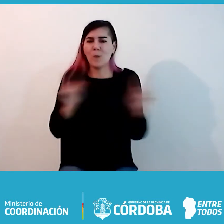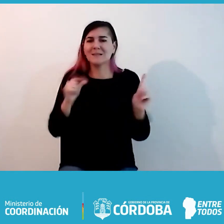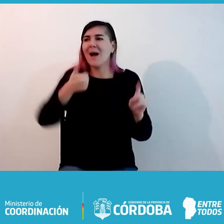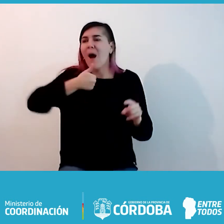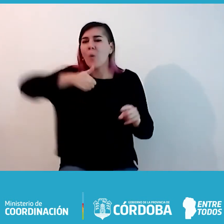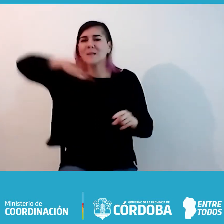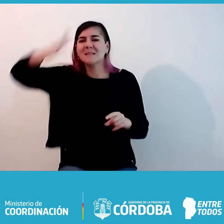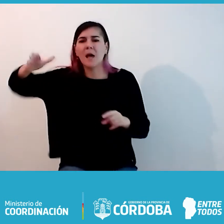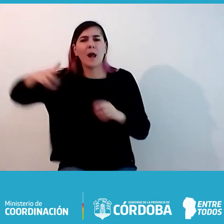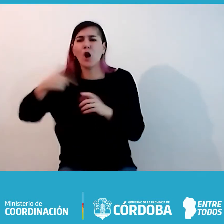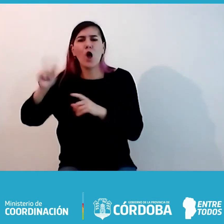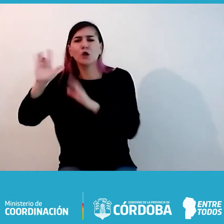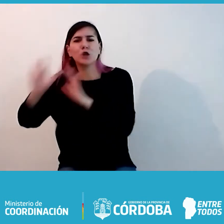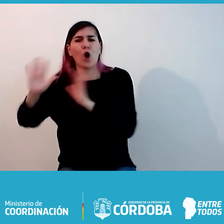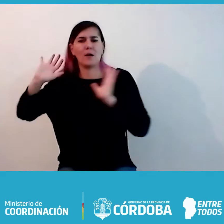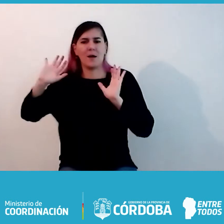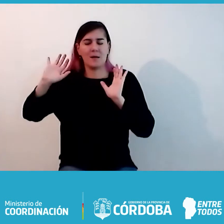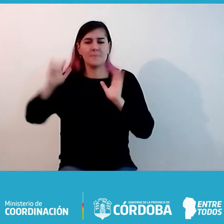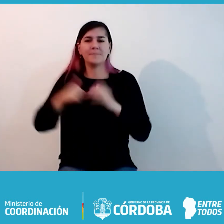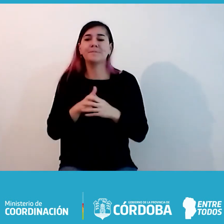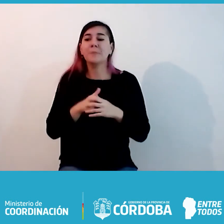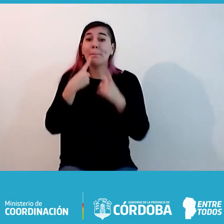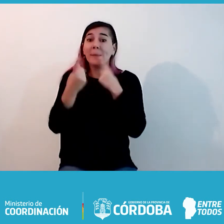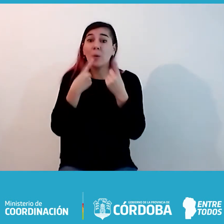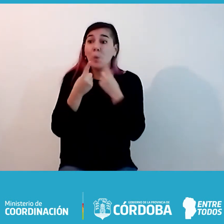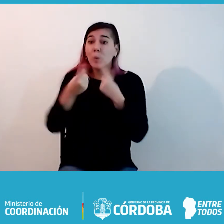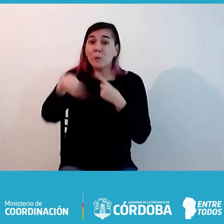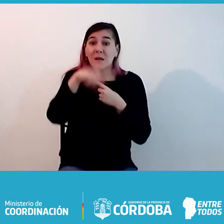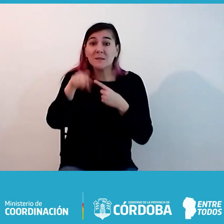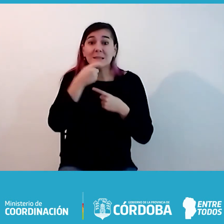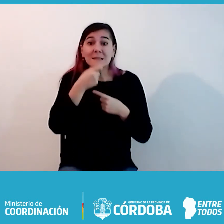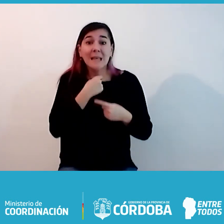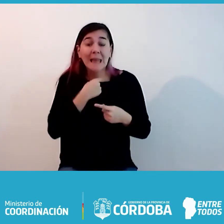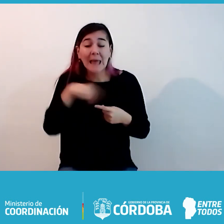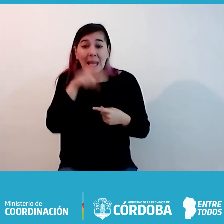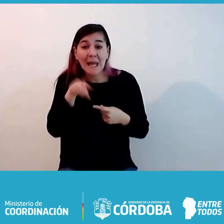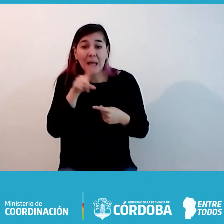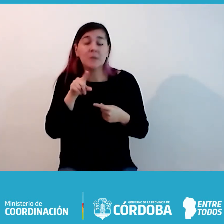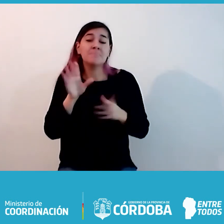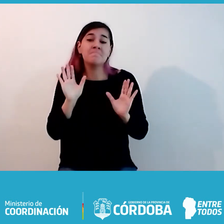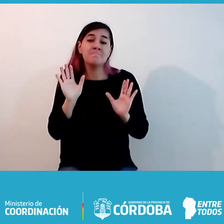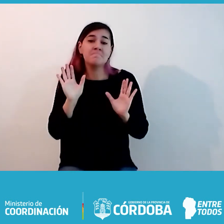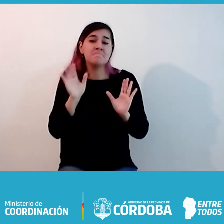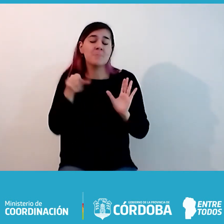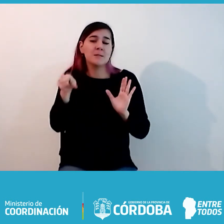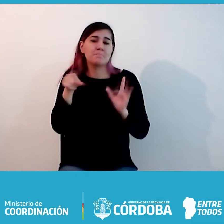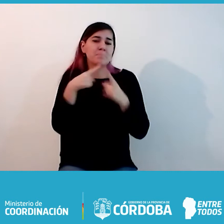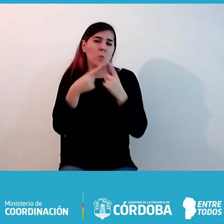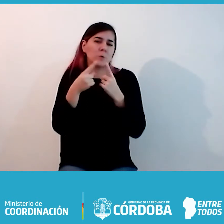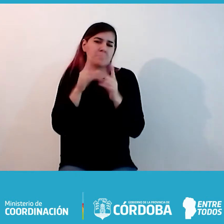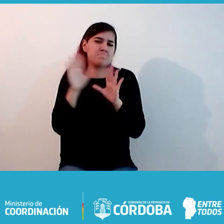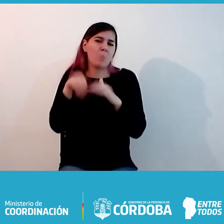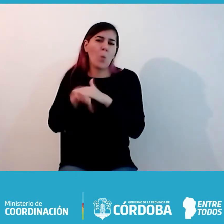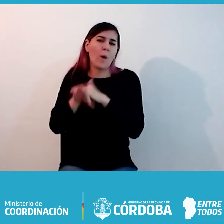sierras no se tocan, exclama. Invitada a que formule preguntas, si lo desea, manifiesta que se reserva ellas para otra